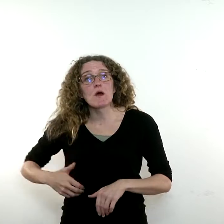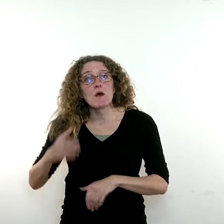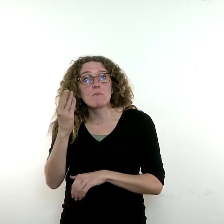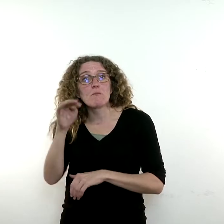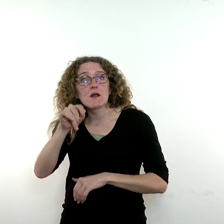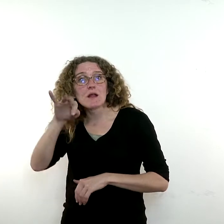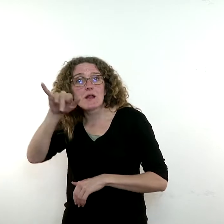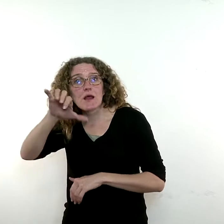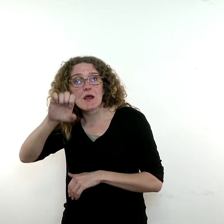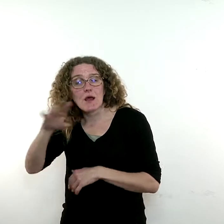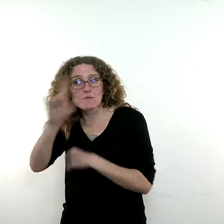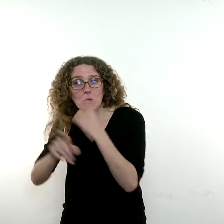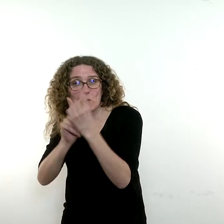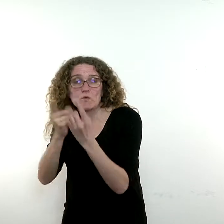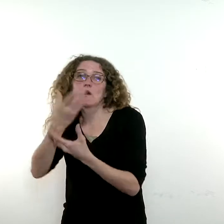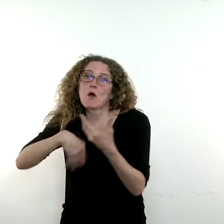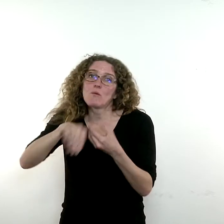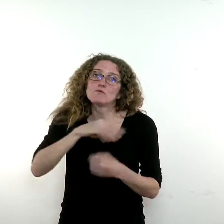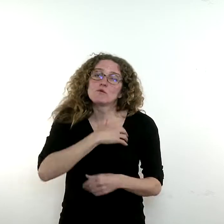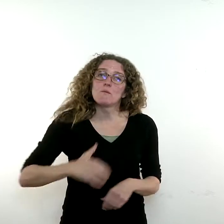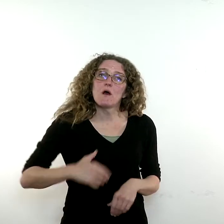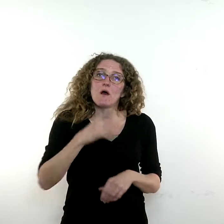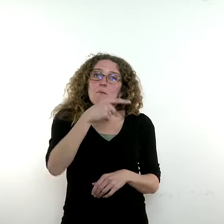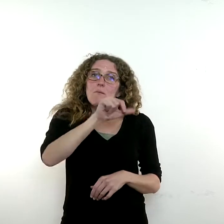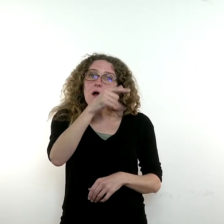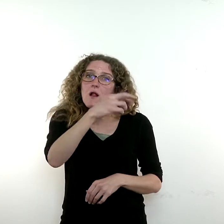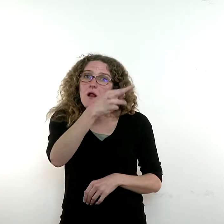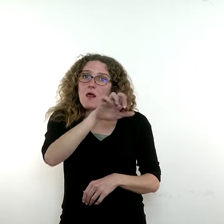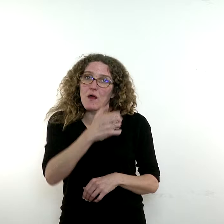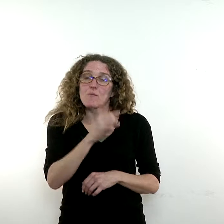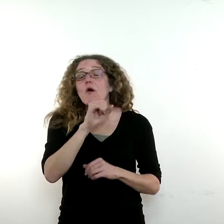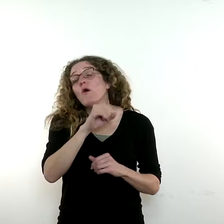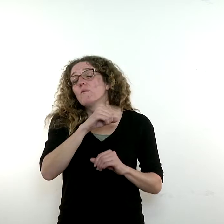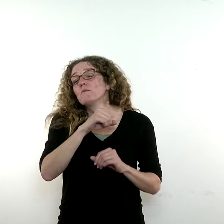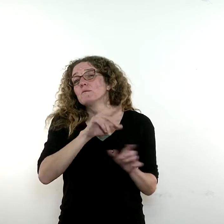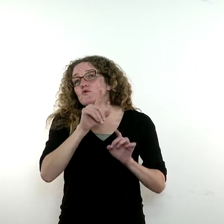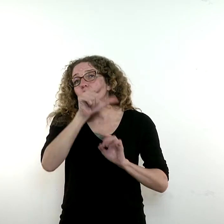Palerme, premier trimestre 2019. Le tout pour une valeur estimée à 11 000 €.